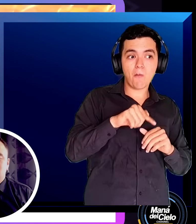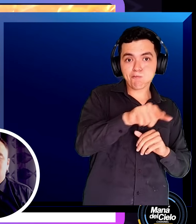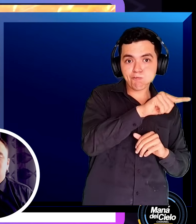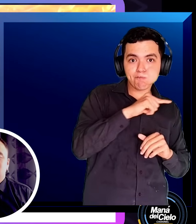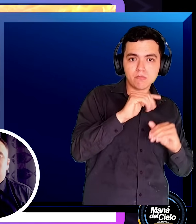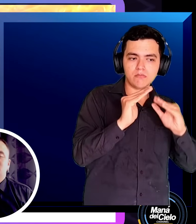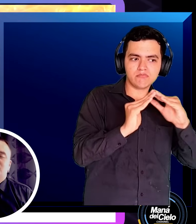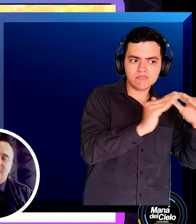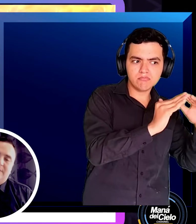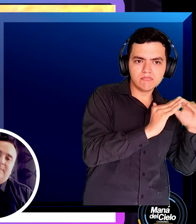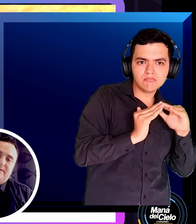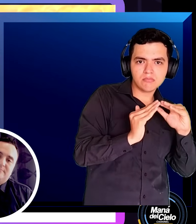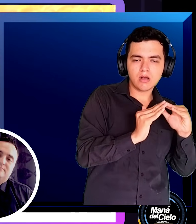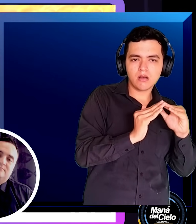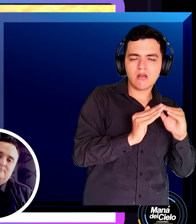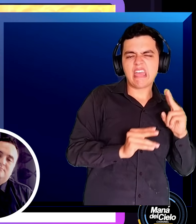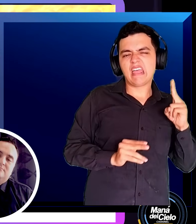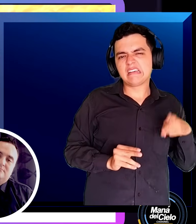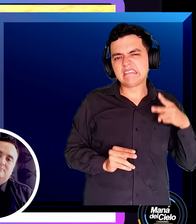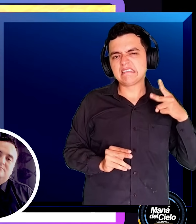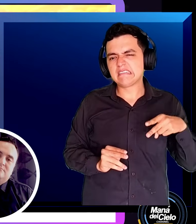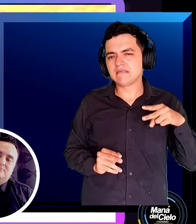Pero ¿qué pasó, hermanos?